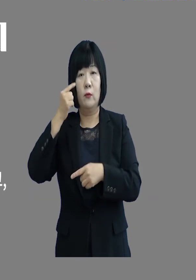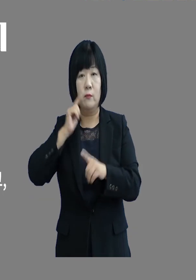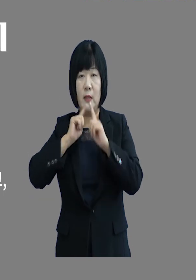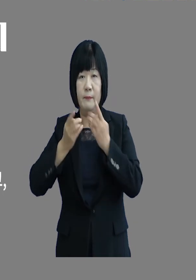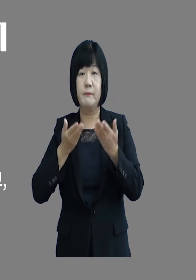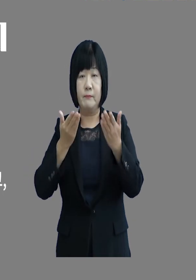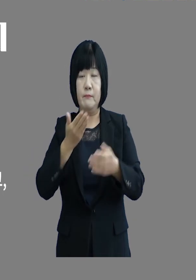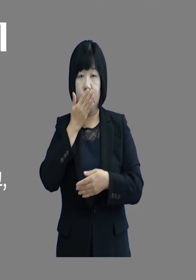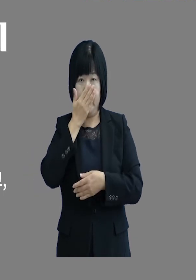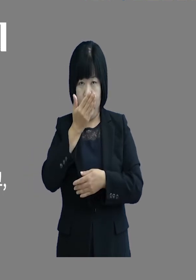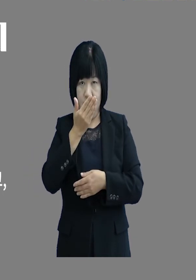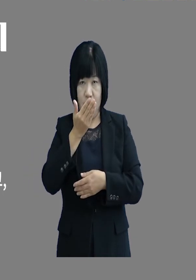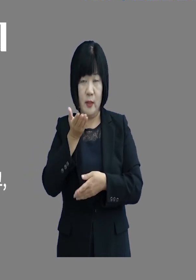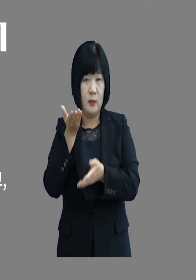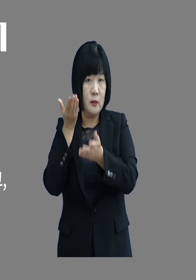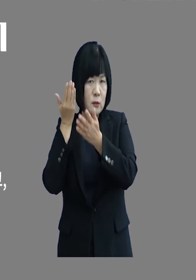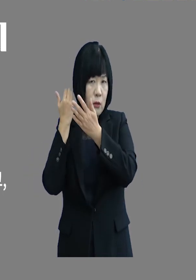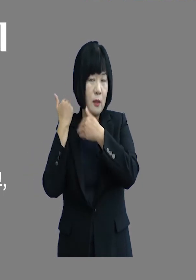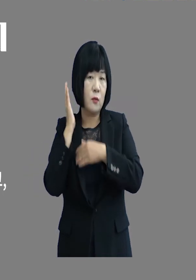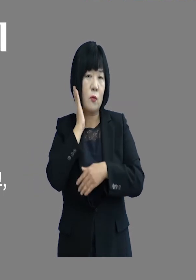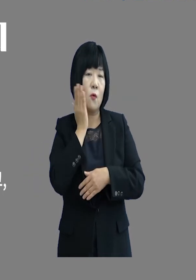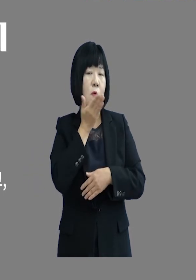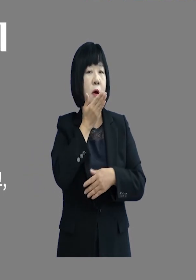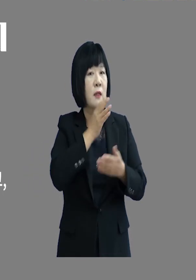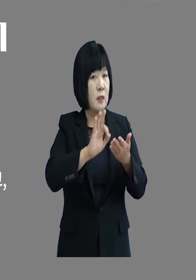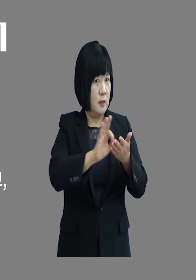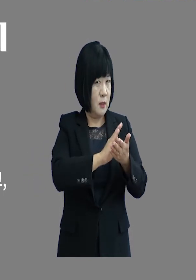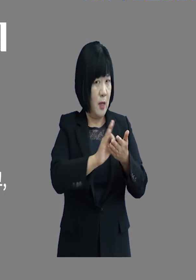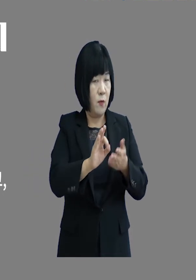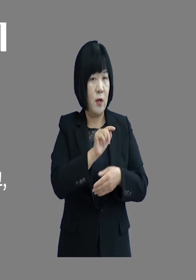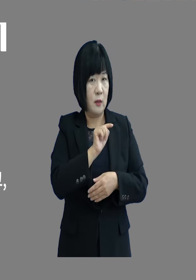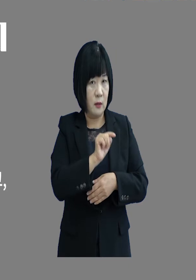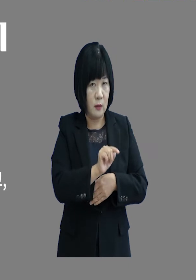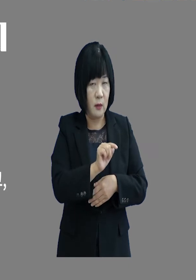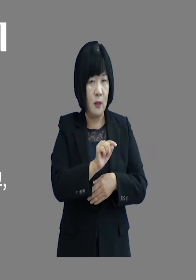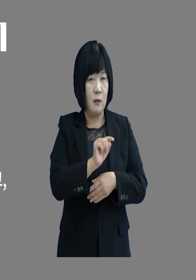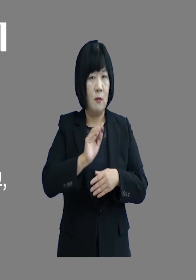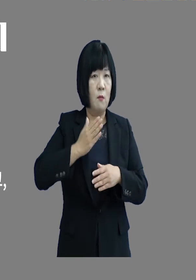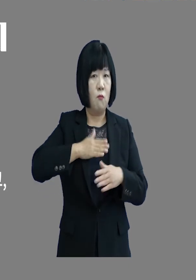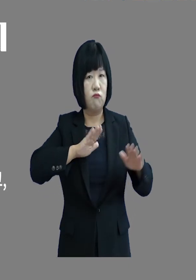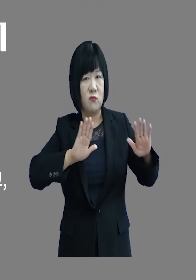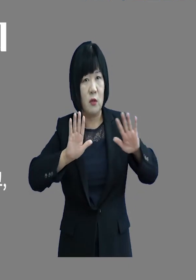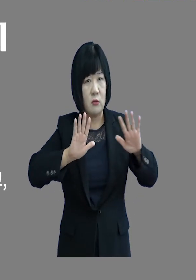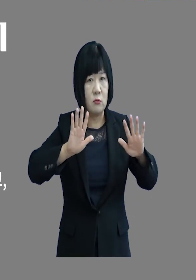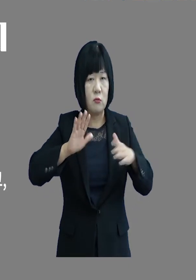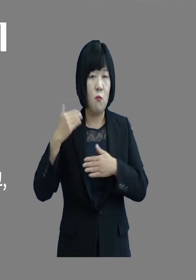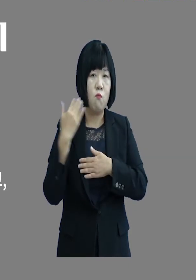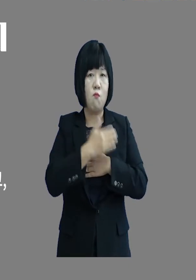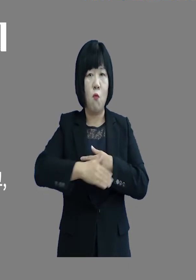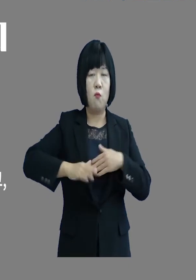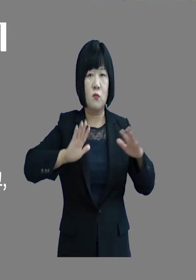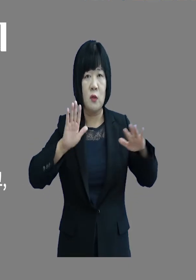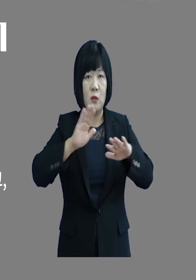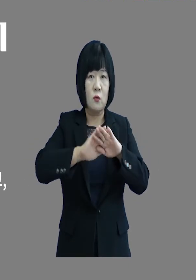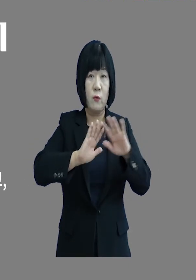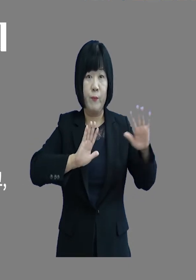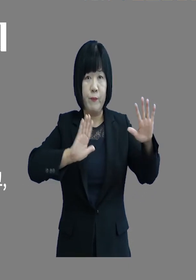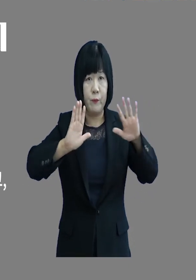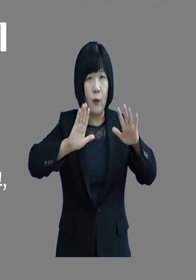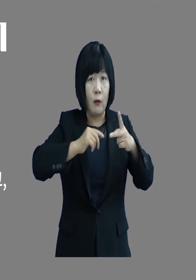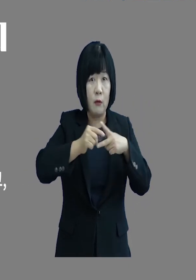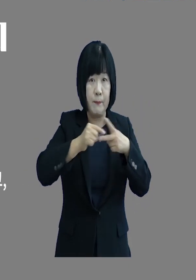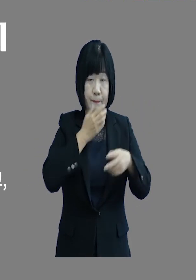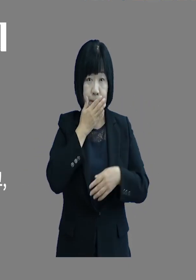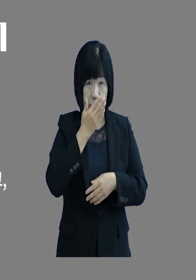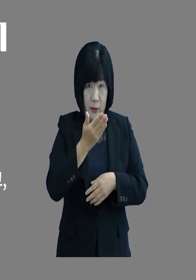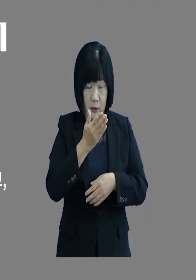있겠습니다. 그동안에는 농인들이 사용하고 있는 하나의 제스처, 몸짓, 손짓으로만 이해를 했거든요.